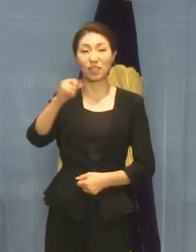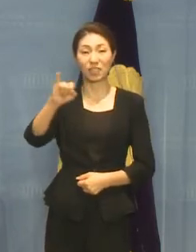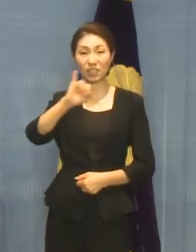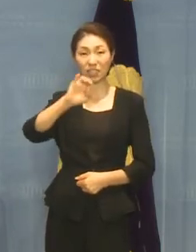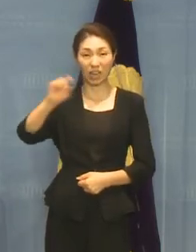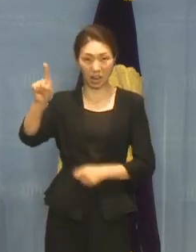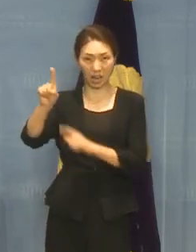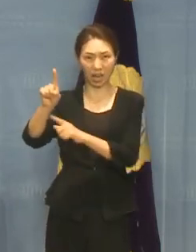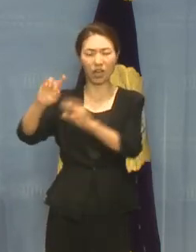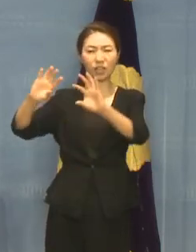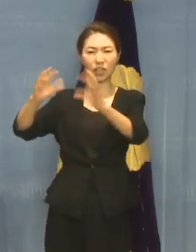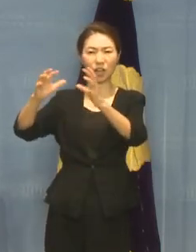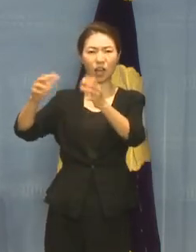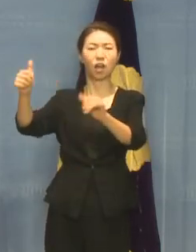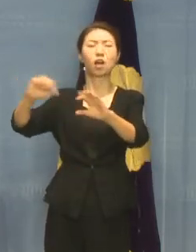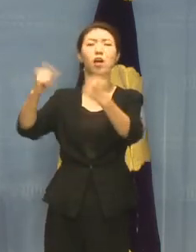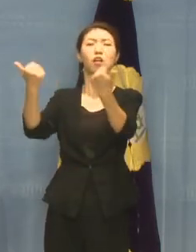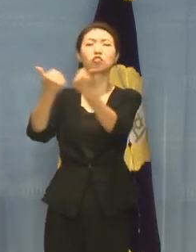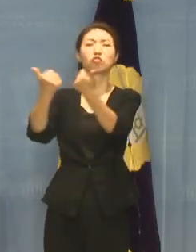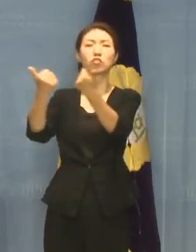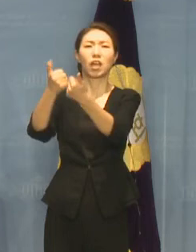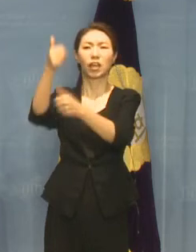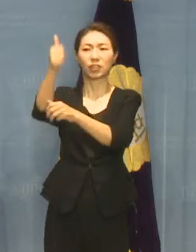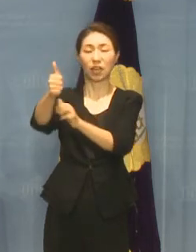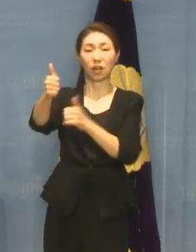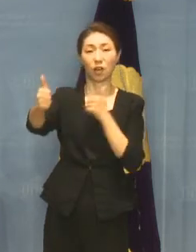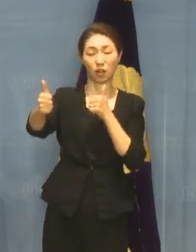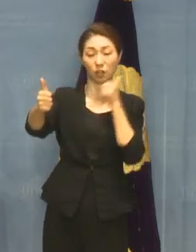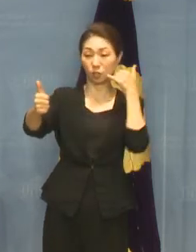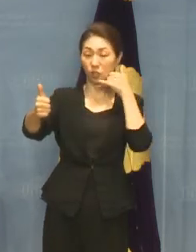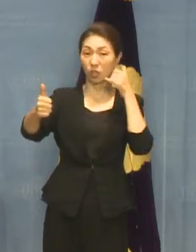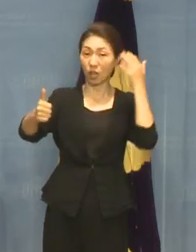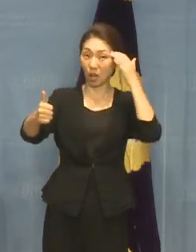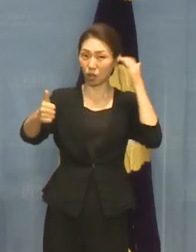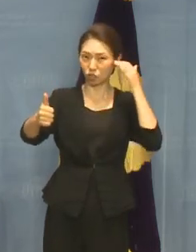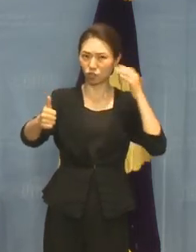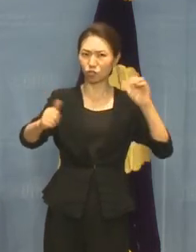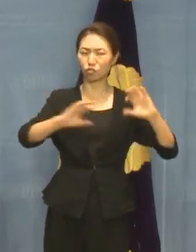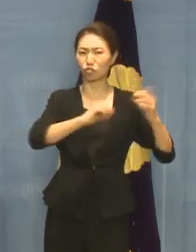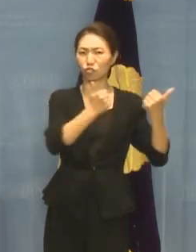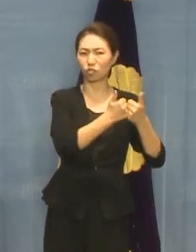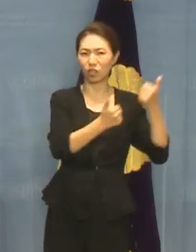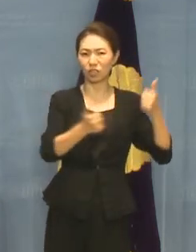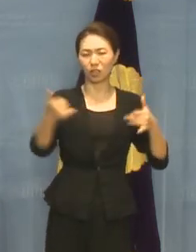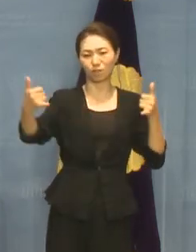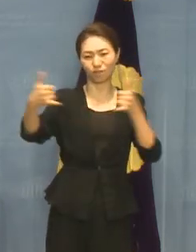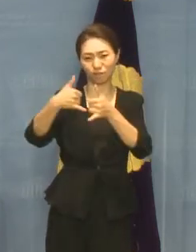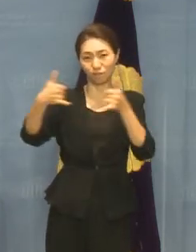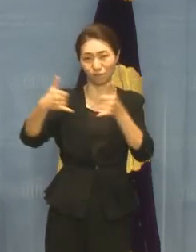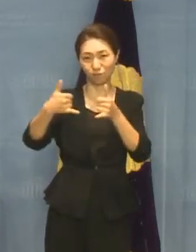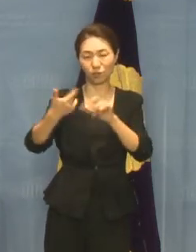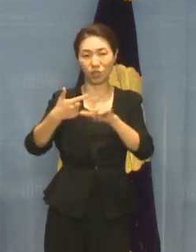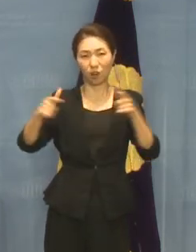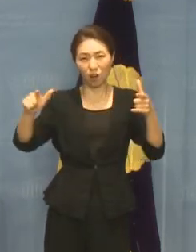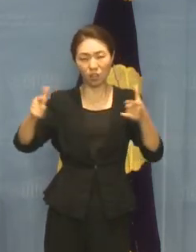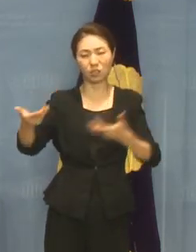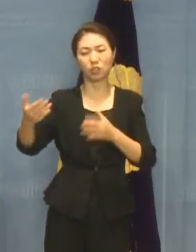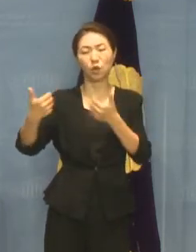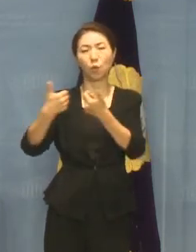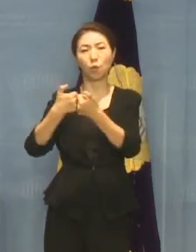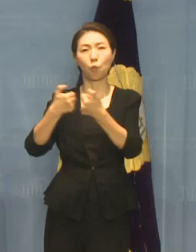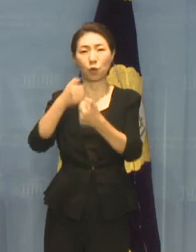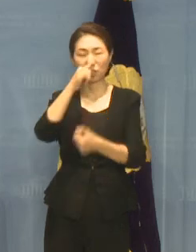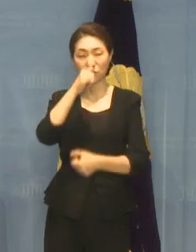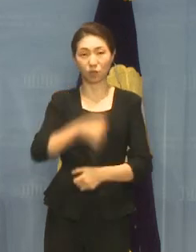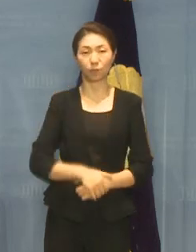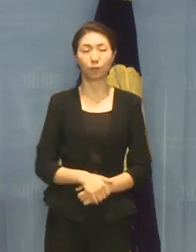면담을 통해 루마니아 의회와의 교류 협력 강화 및 국책사업 수주 지원 등을 논의할 예정입니다. 끝으로 의원실